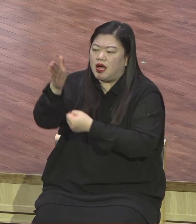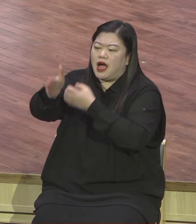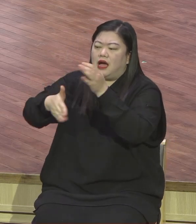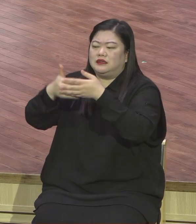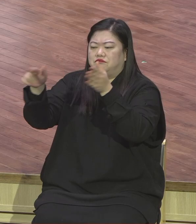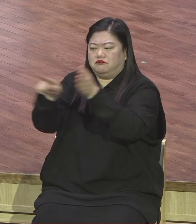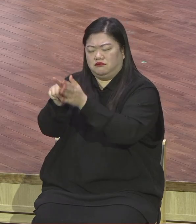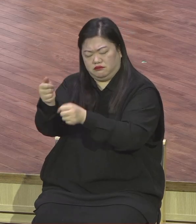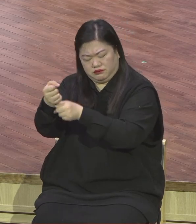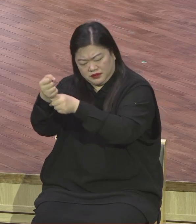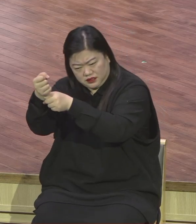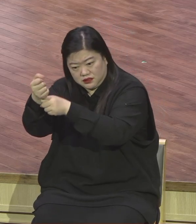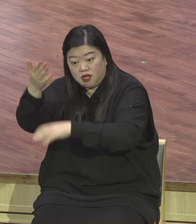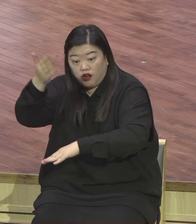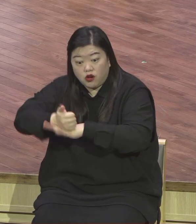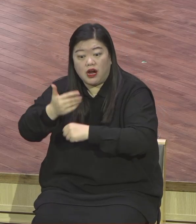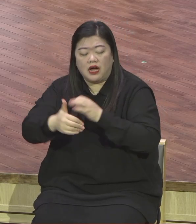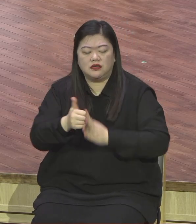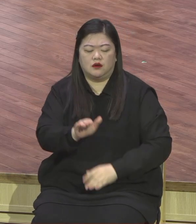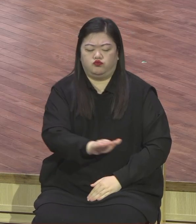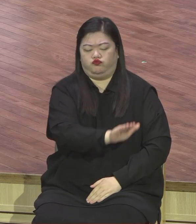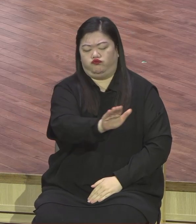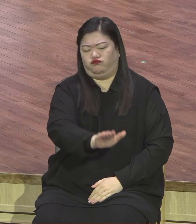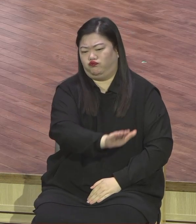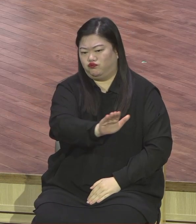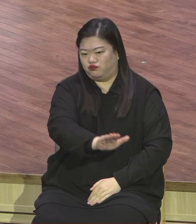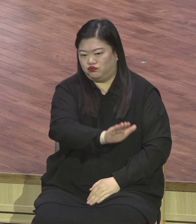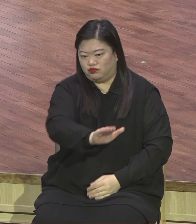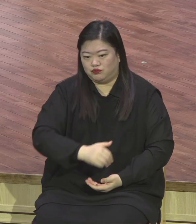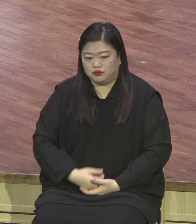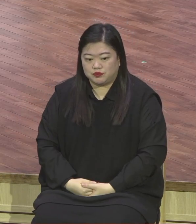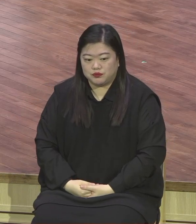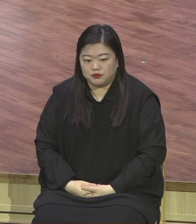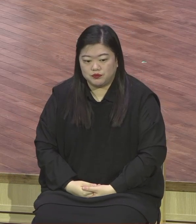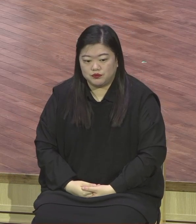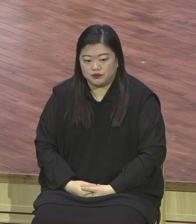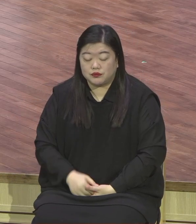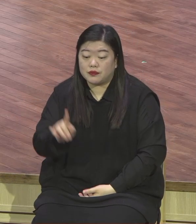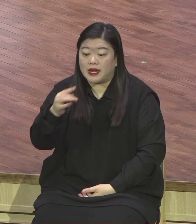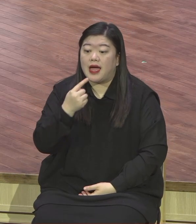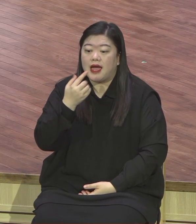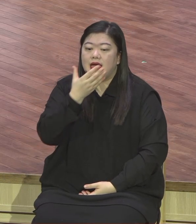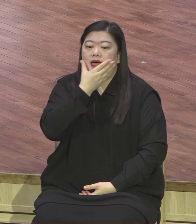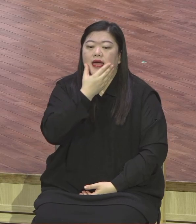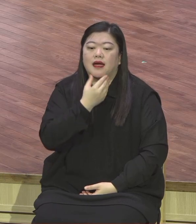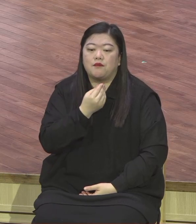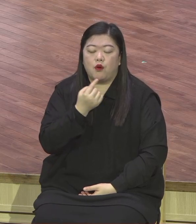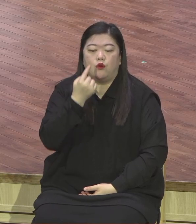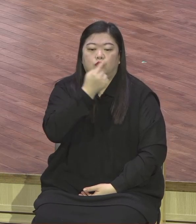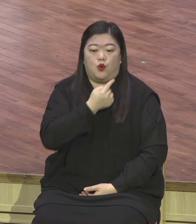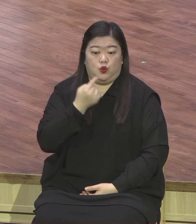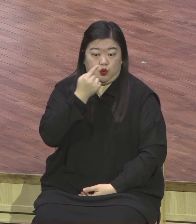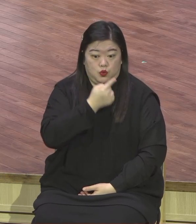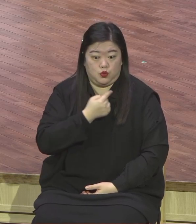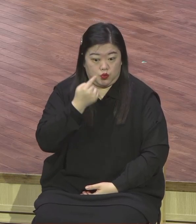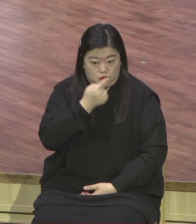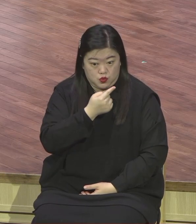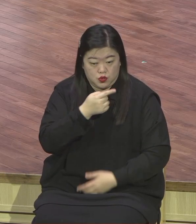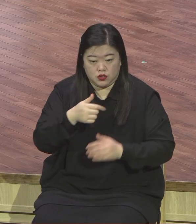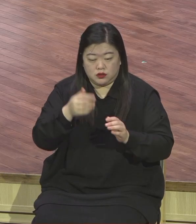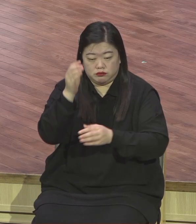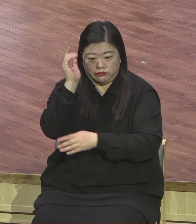끝나버립니다 기독교 신앙인을 바탕에 둔 행복론으로 유명한 스위스 사상과 법률가입니다 칼